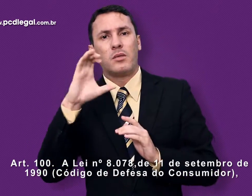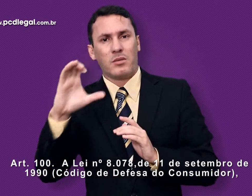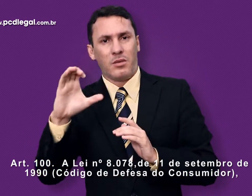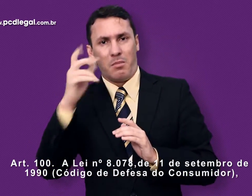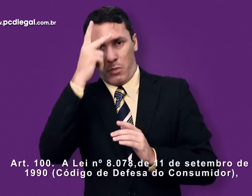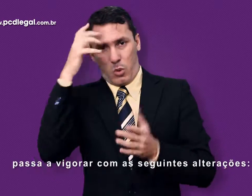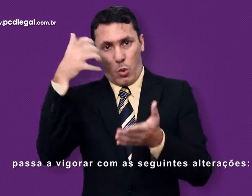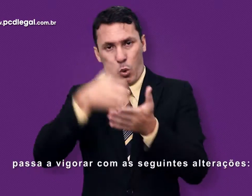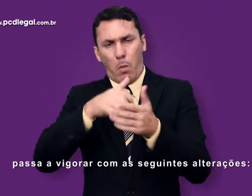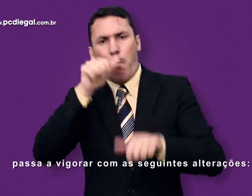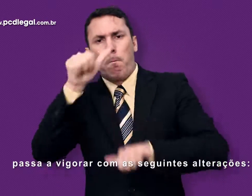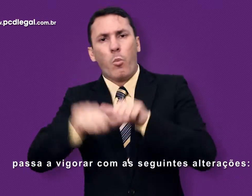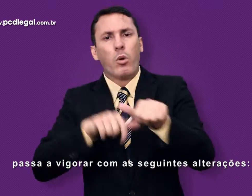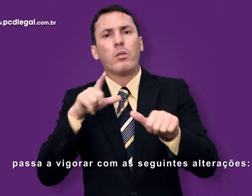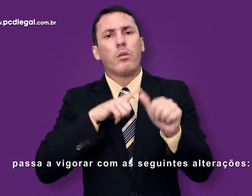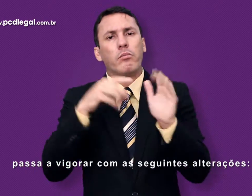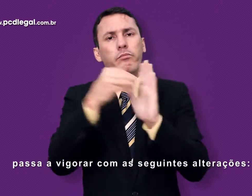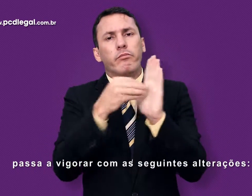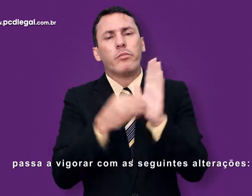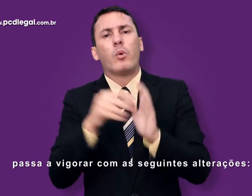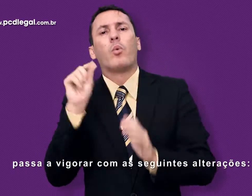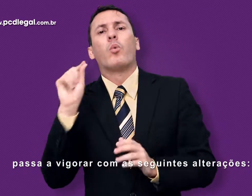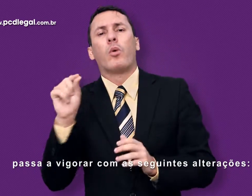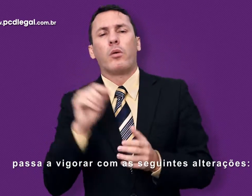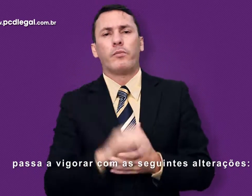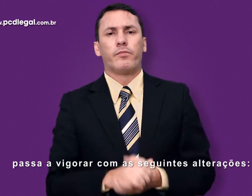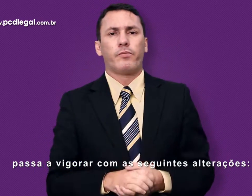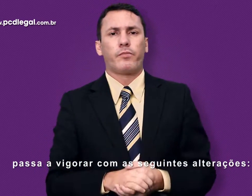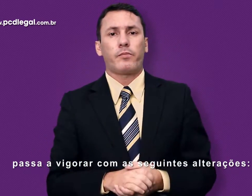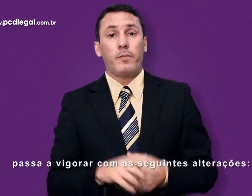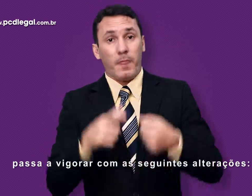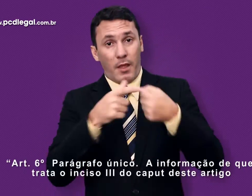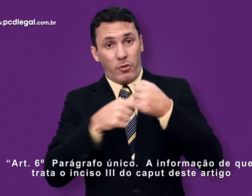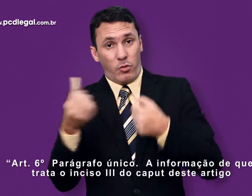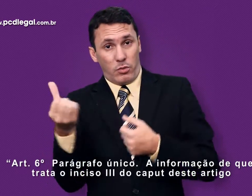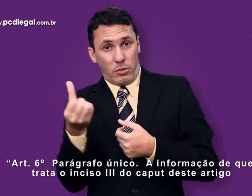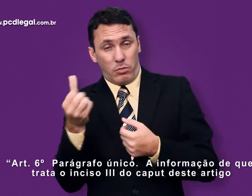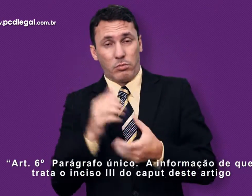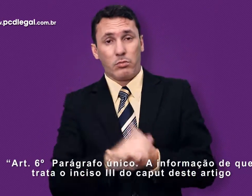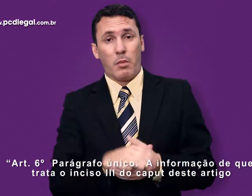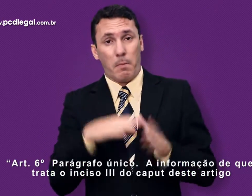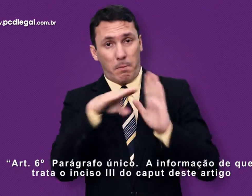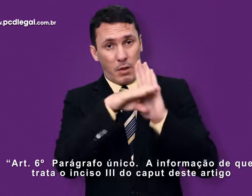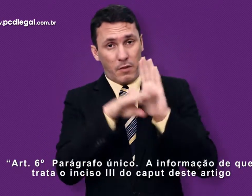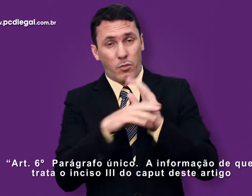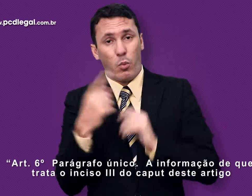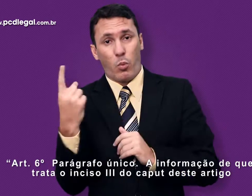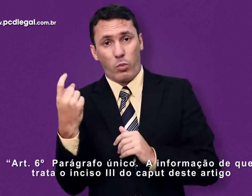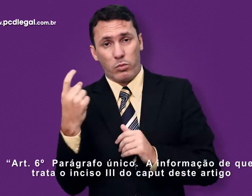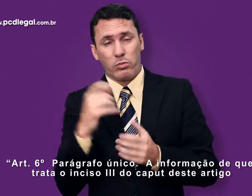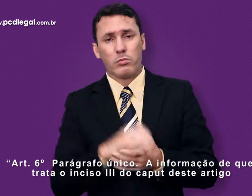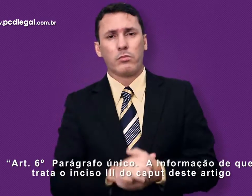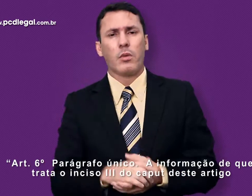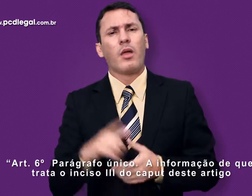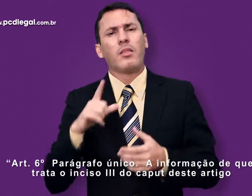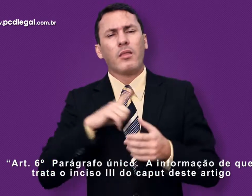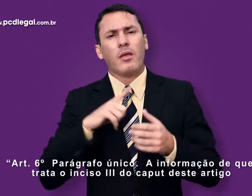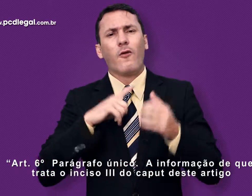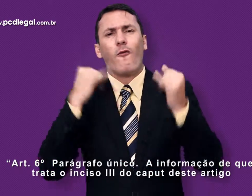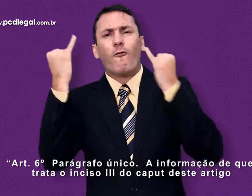Consumidor, passa a vigorar com as seguintes alterações. Artigo 6º, parágrafo único. A informação